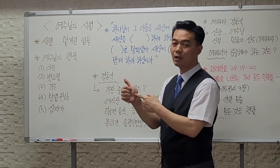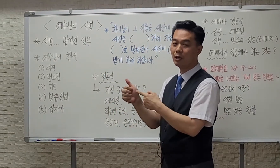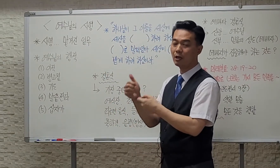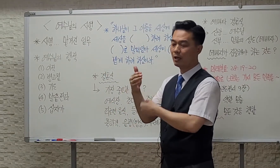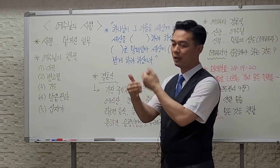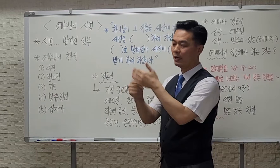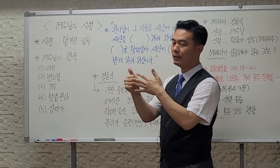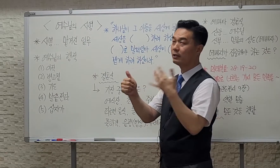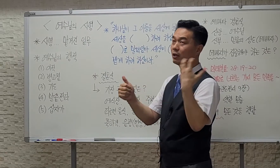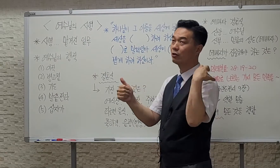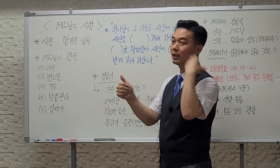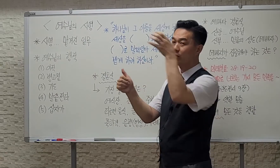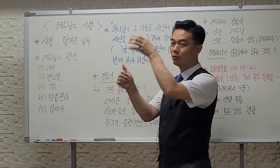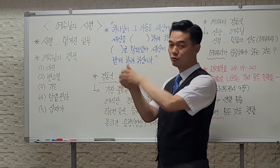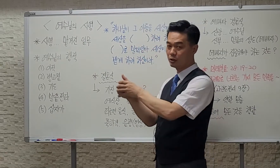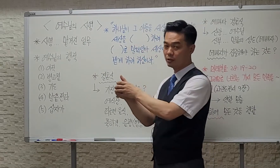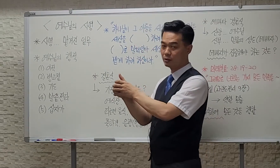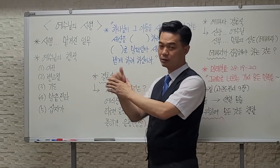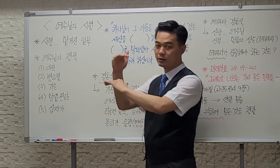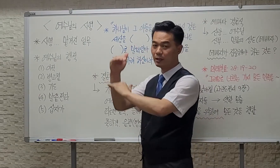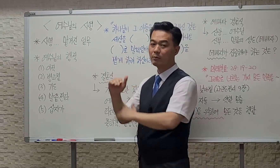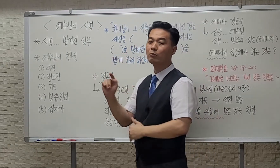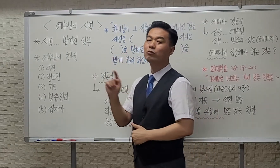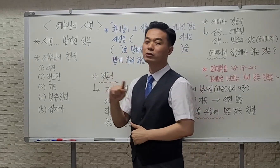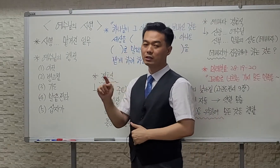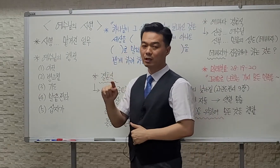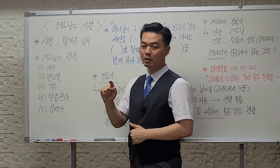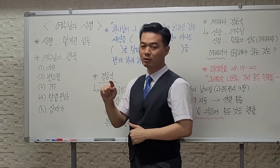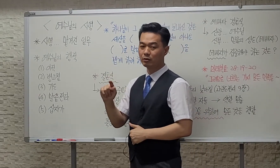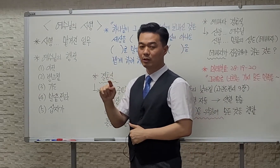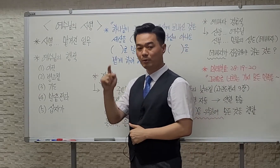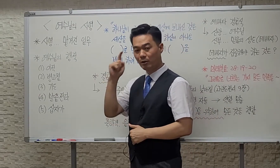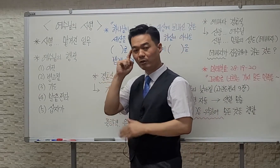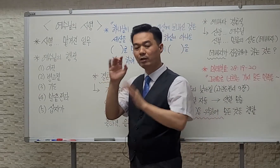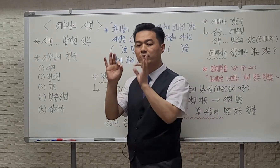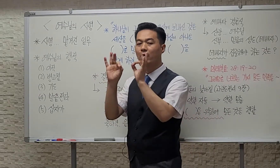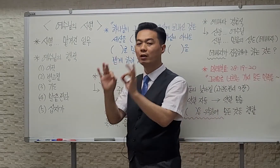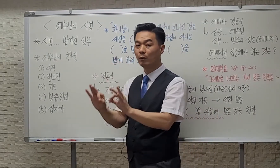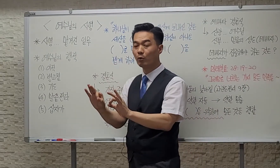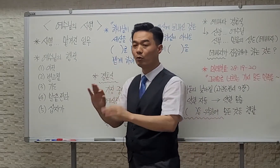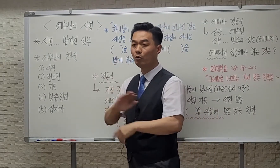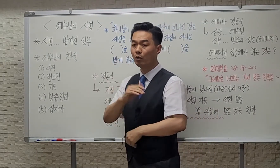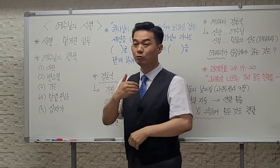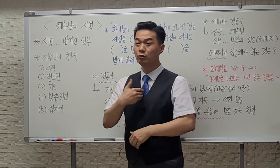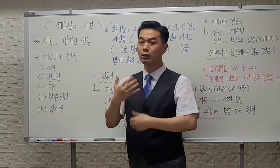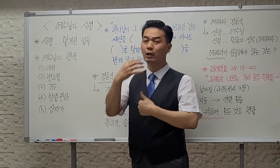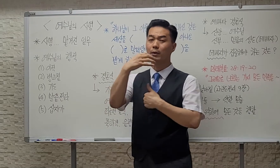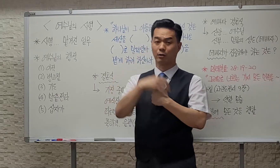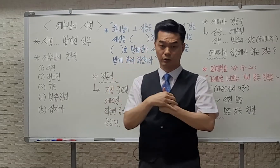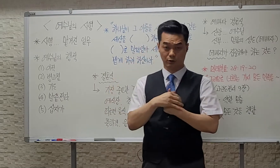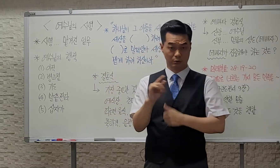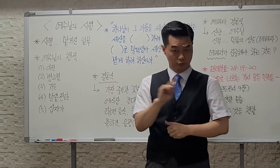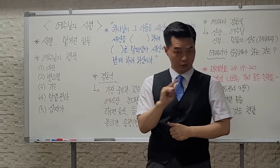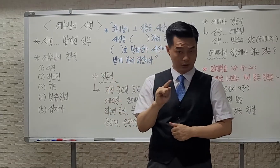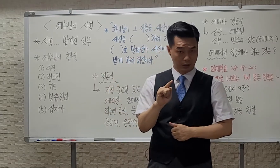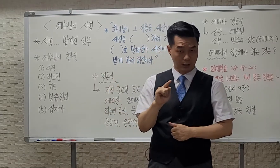예수님께 하나님께서 맡겨주신 그 책임이 무엇인가라는 것을 한번 생각해보고 우리들에게 맡겨진 것은 무엇인가